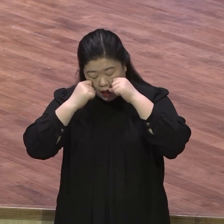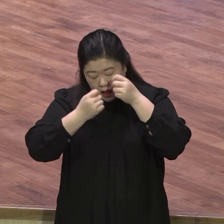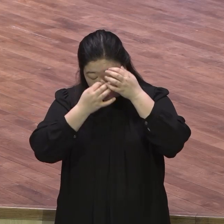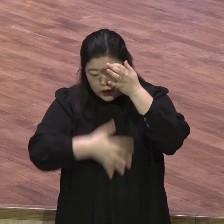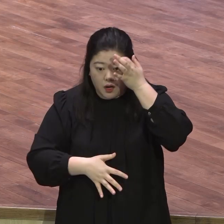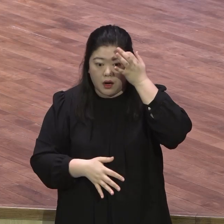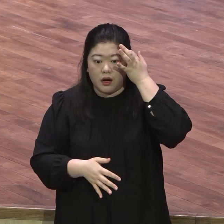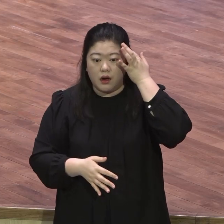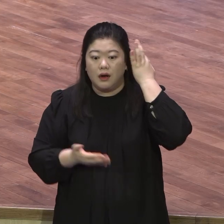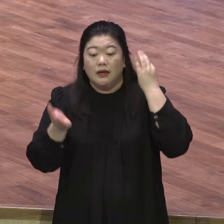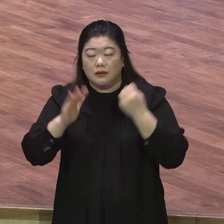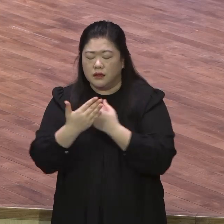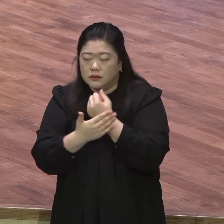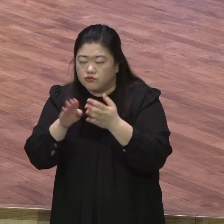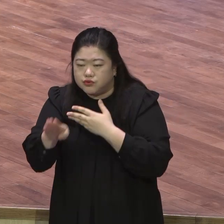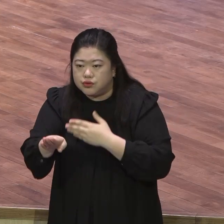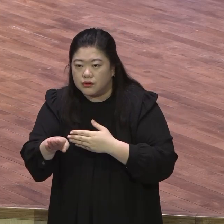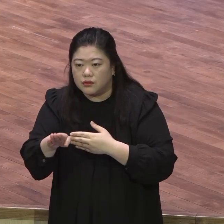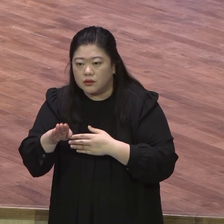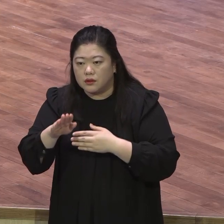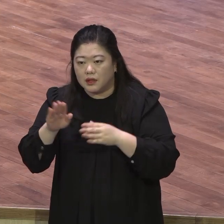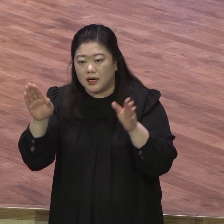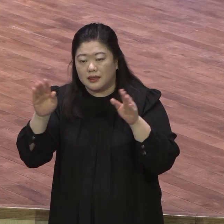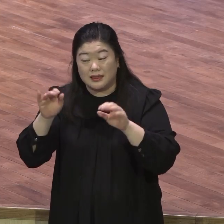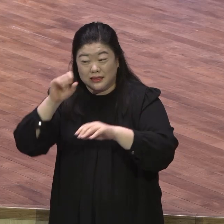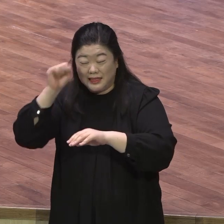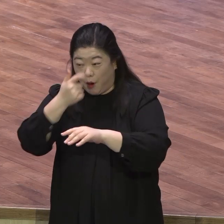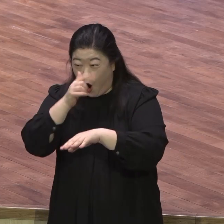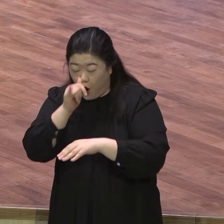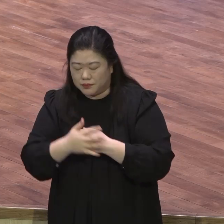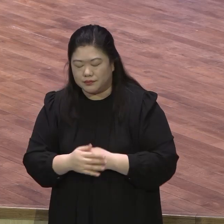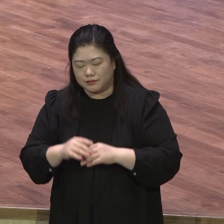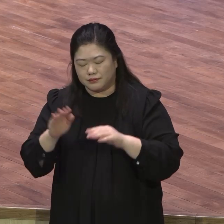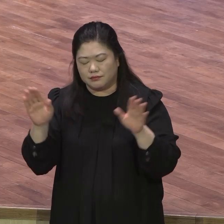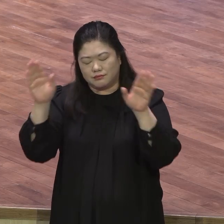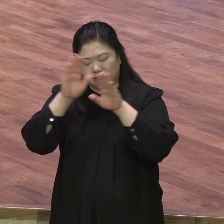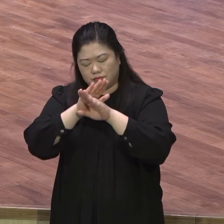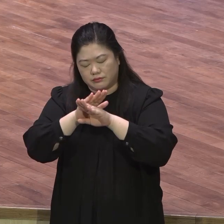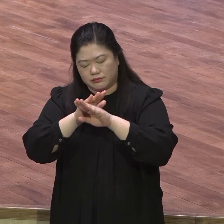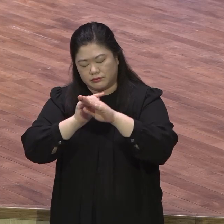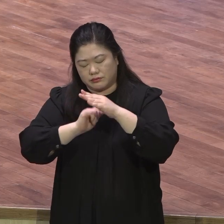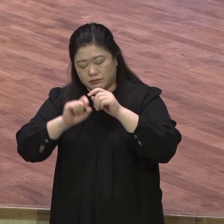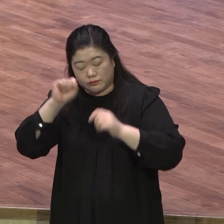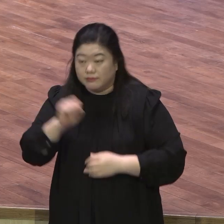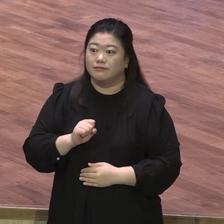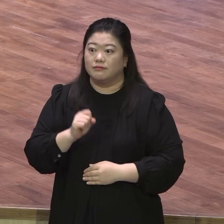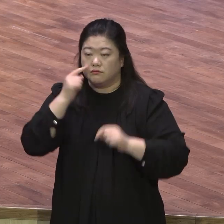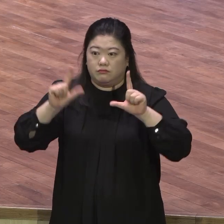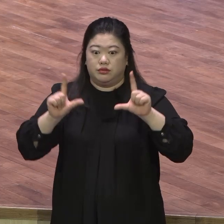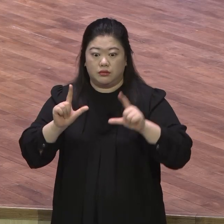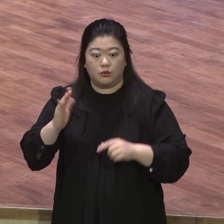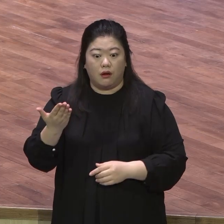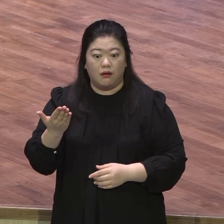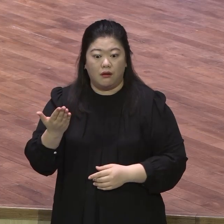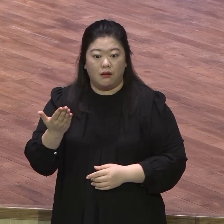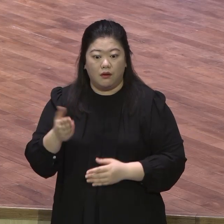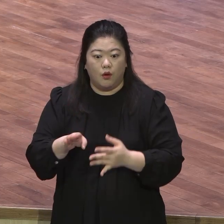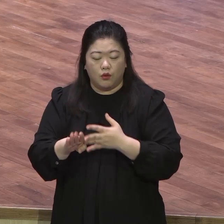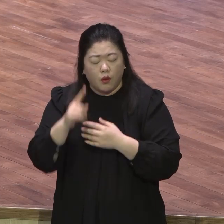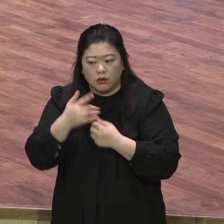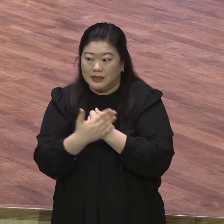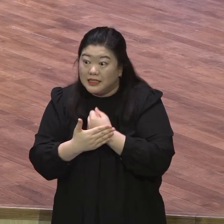전도하고 같이 포럼하고. 어떻게든 밤 쉬어 포럼이에요. 쉬어. 초저녁에 앉아서 저녁에 앉아서 밤을 쉬 새벽 기도 좀 쳐. 그럼 새벽 기도 가는